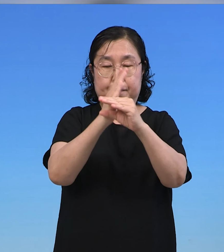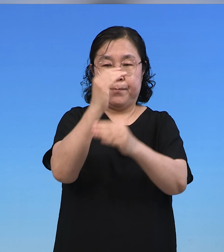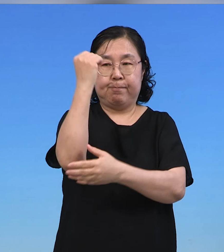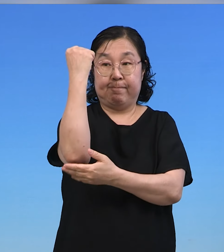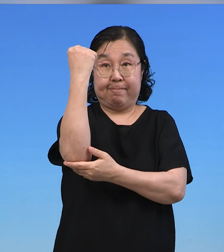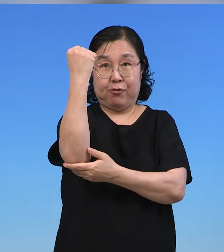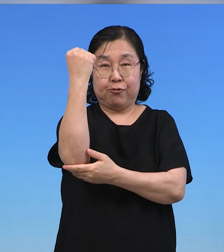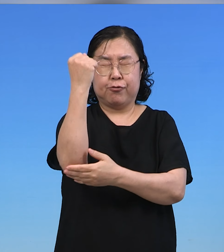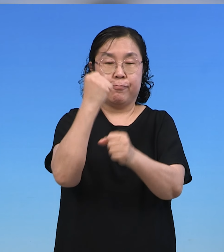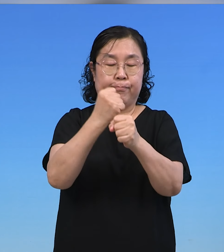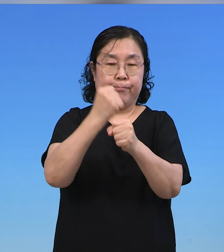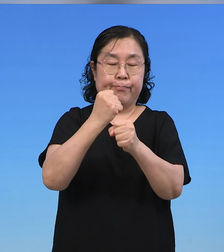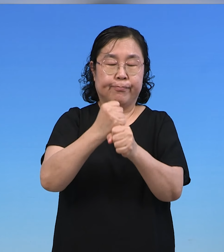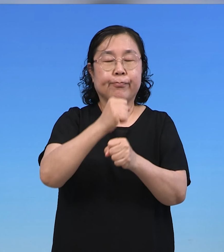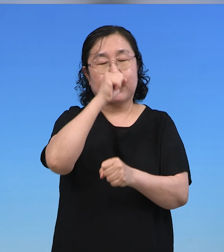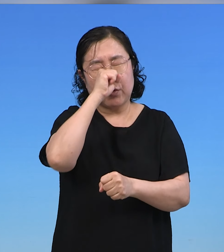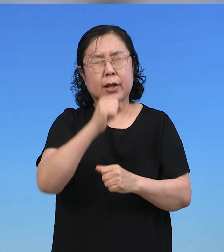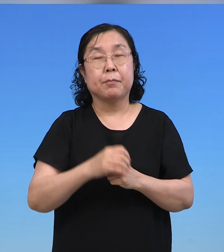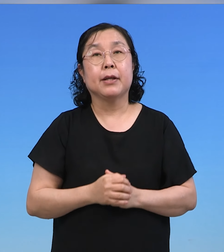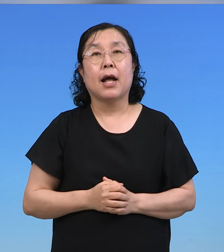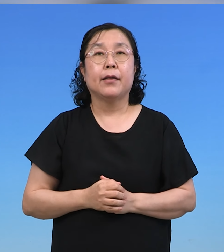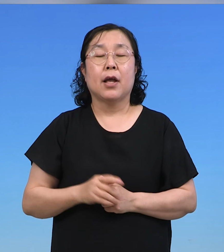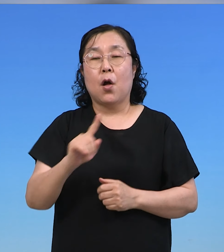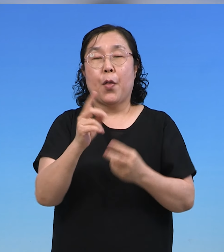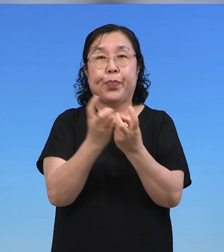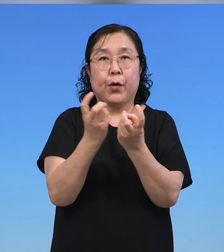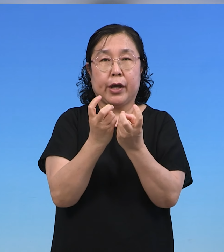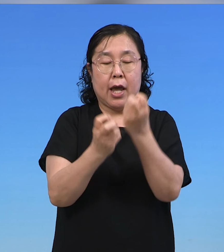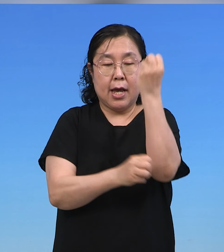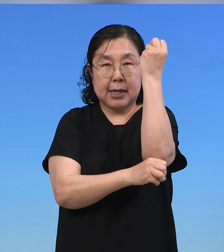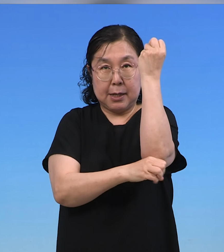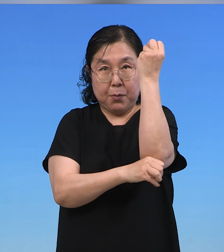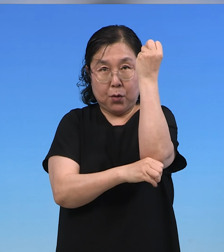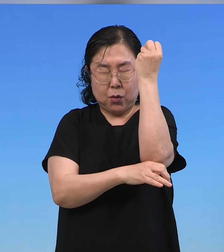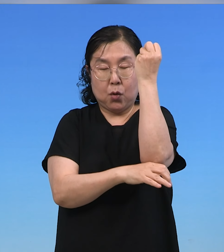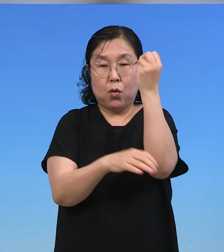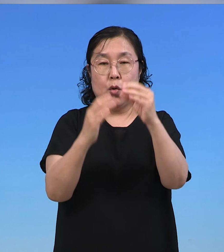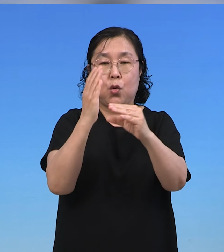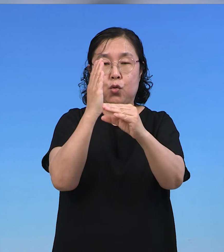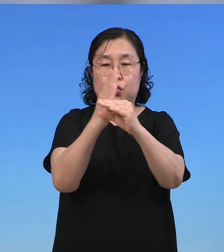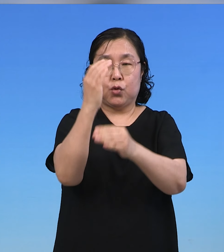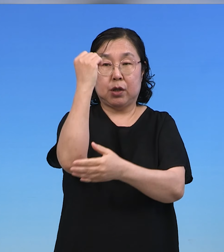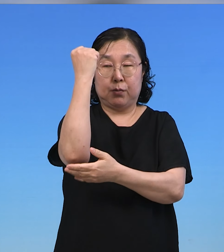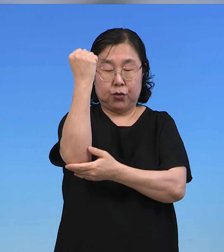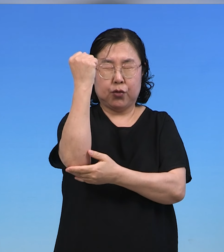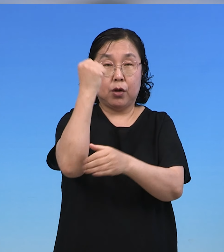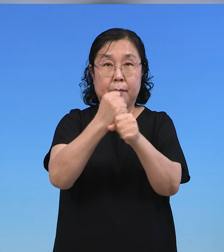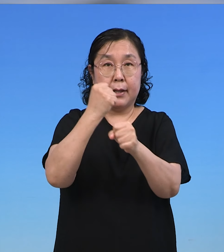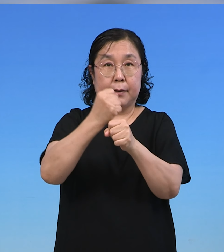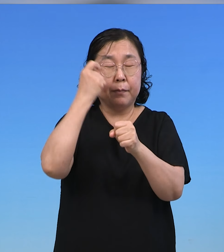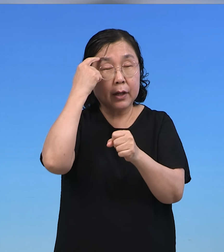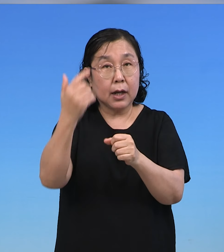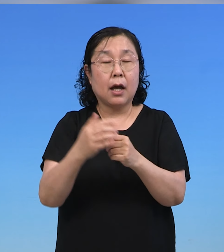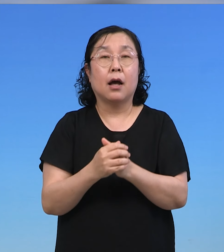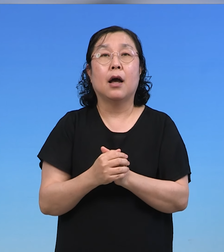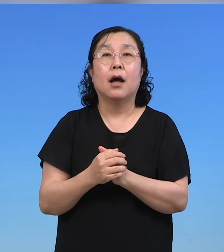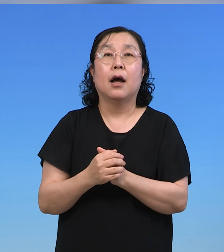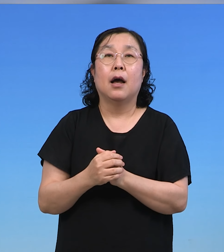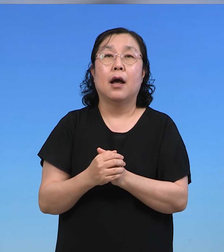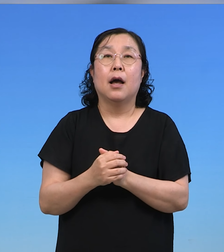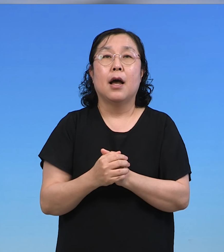좀 마련하자는 겁니다. 어떤 기준으로 우리가 우리 중심축을 마련해야 되느냐, 이 삶의 중심축과